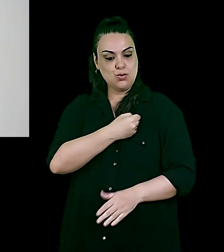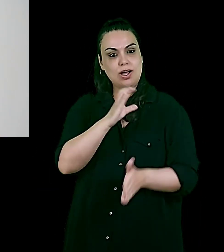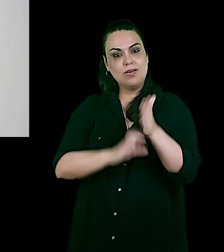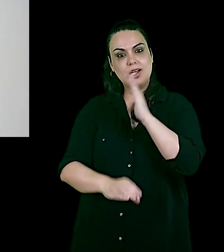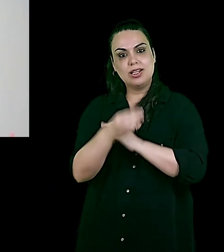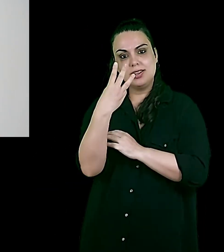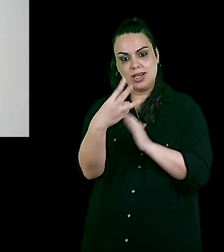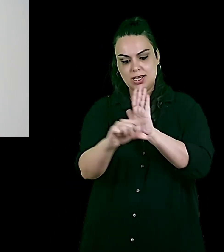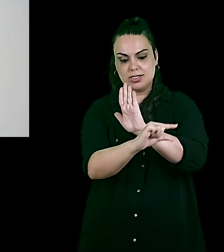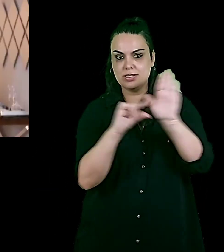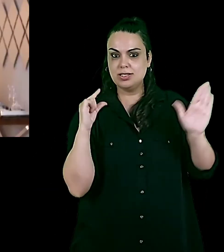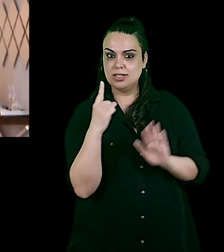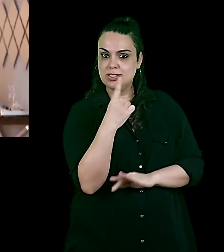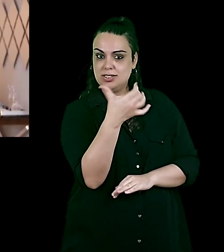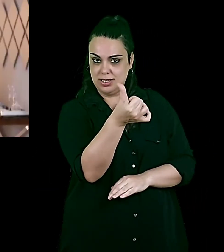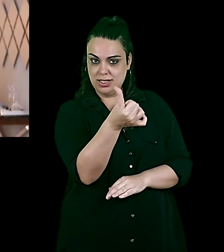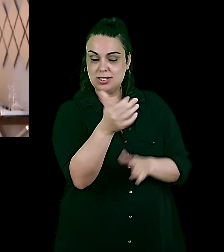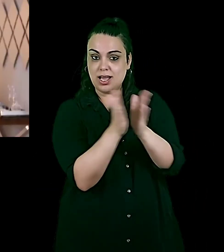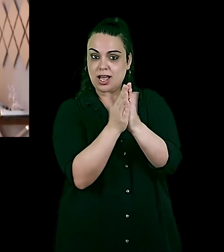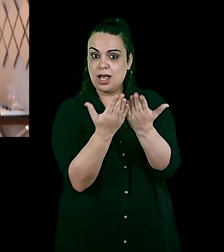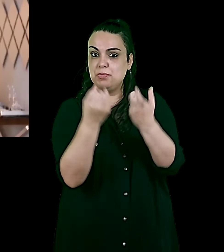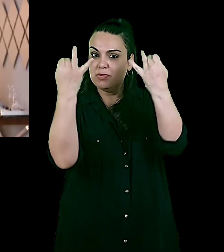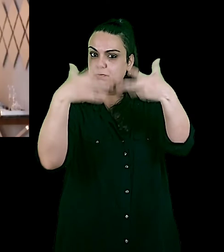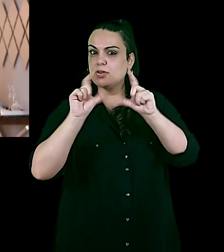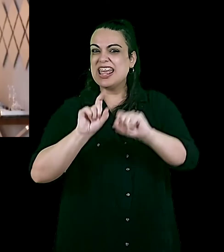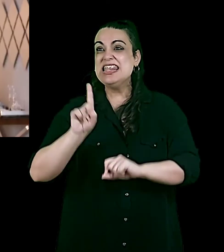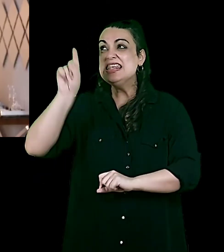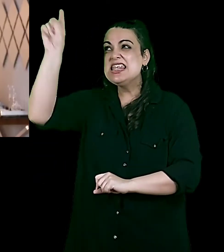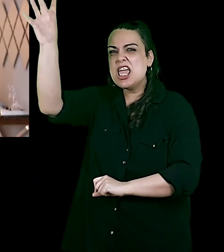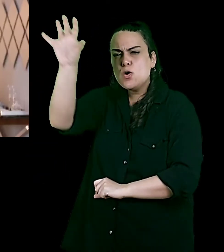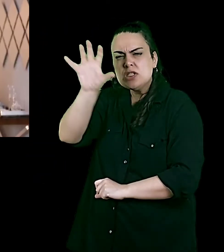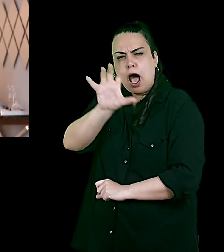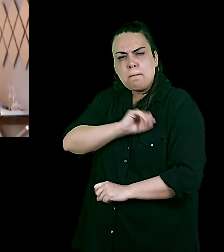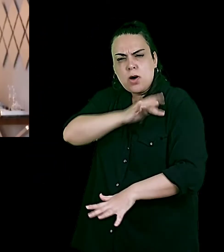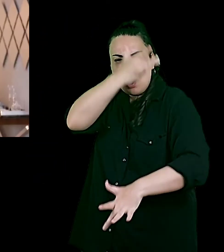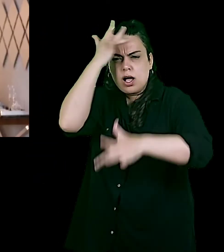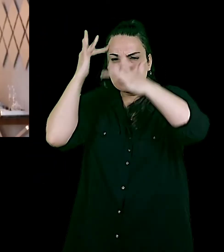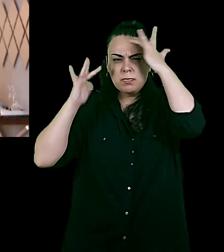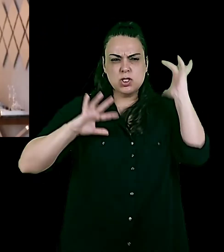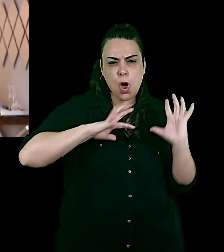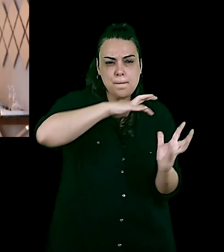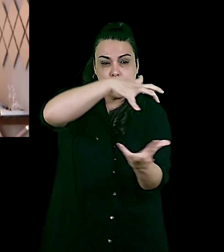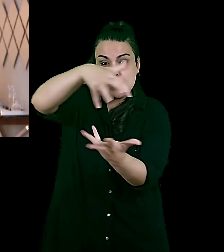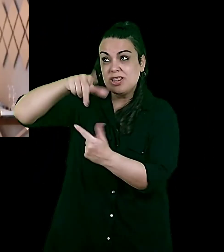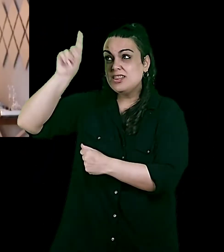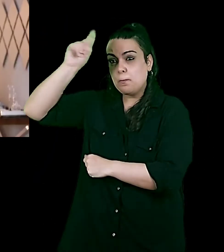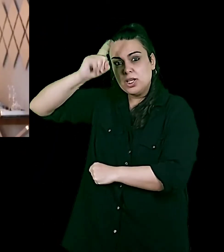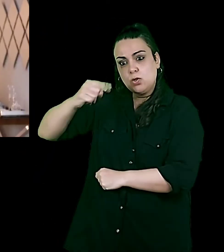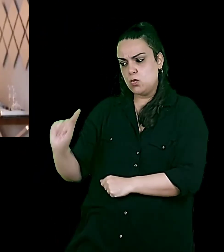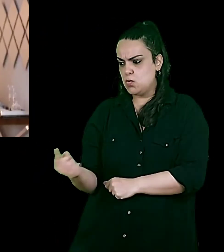3,16. Olha o que a palavra do Senhor diz. Ela diz, e Deus amou o mundo de tal maneira que deu o seu